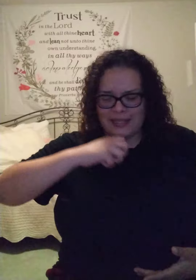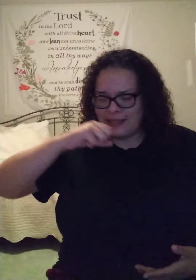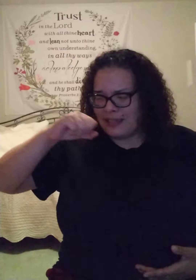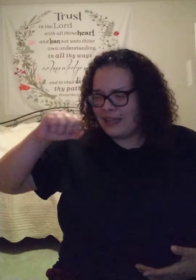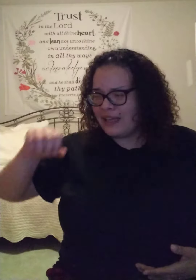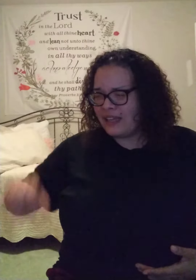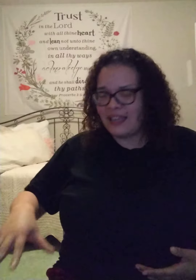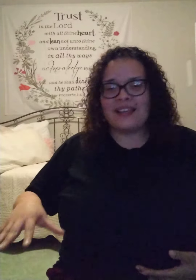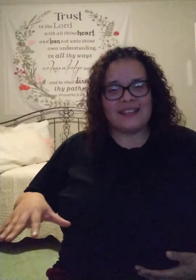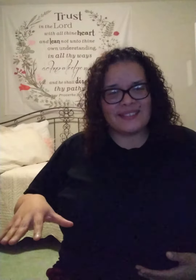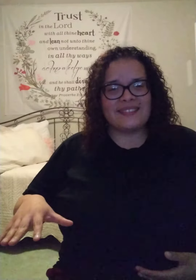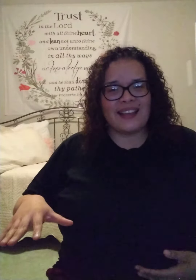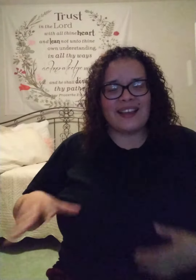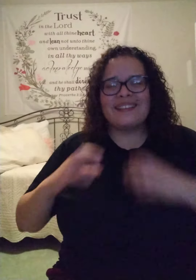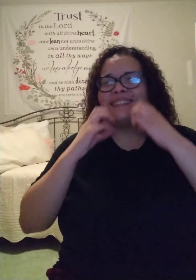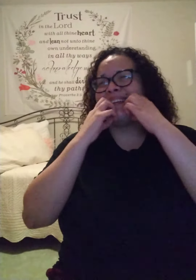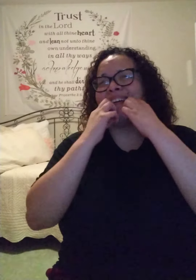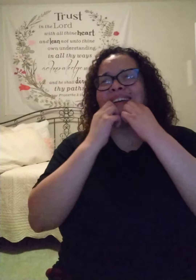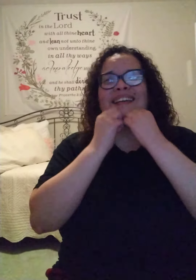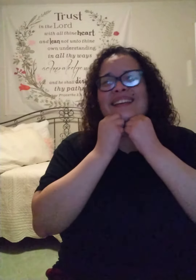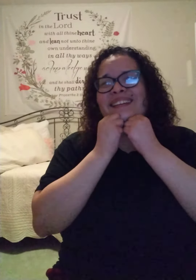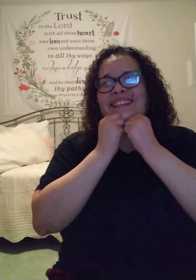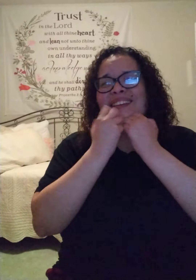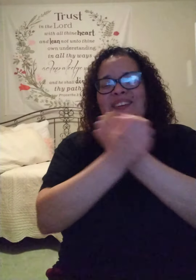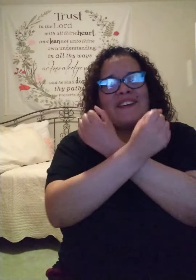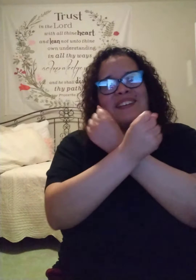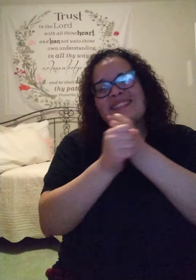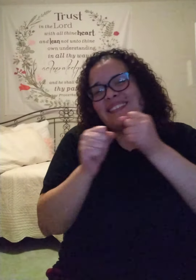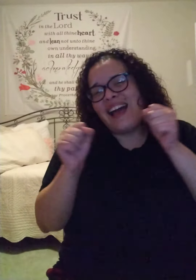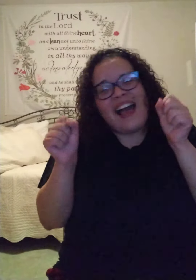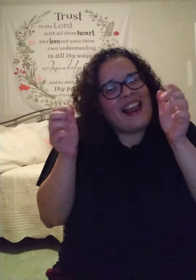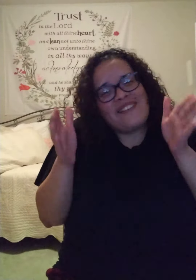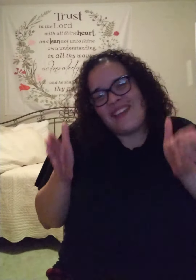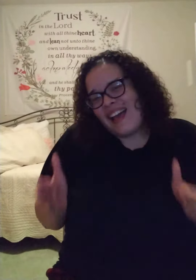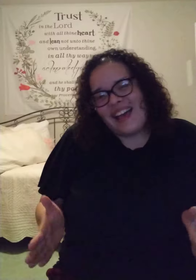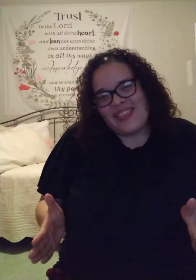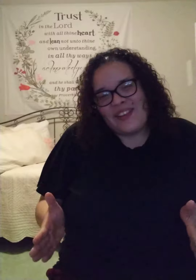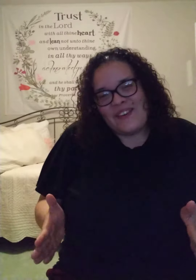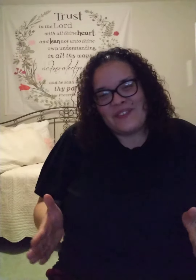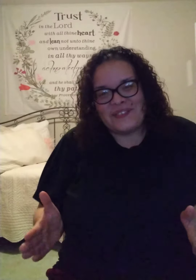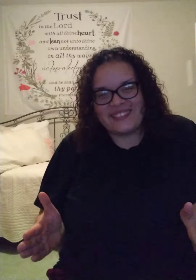quisiste, querido salvador.